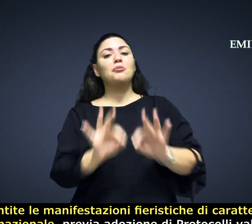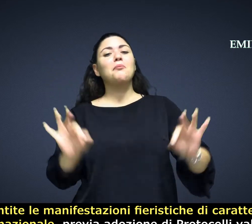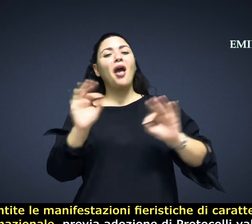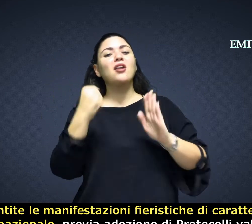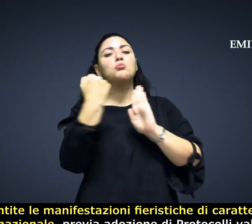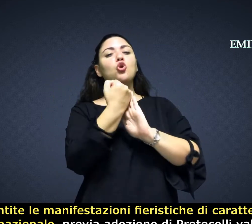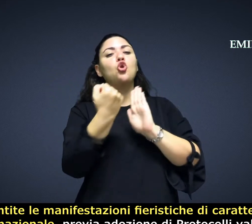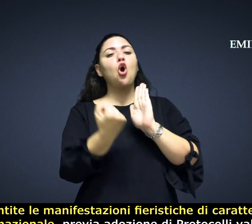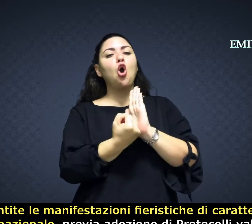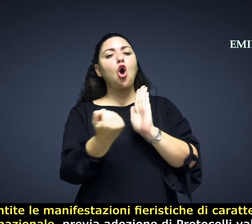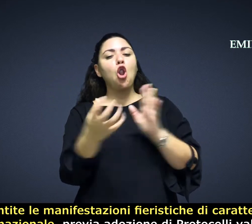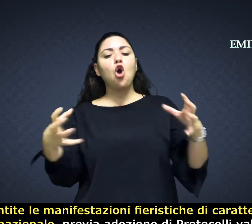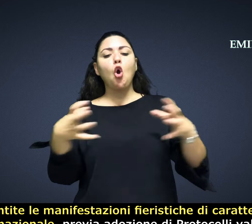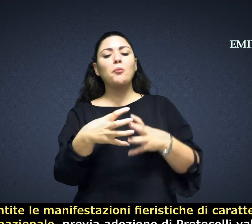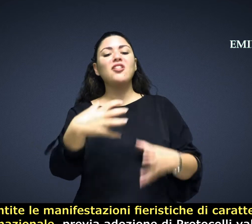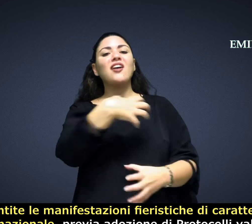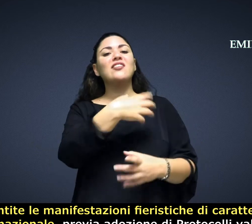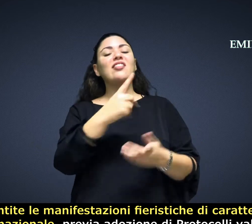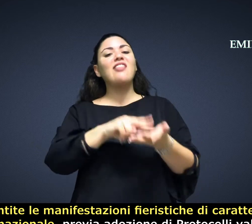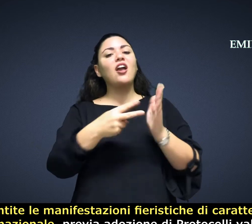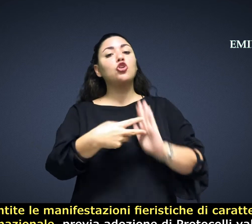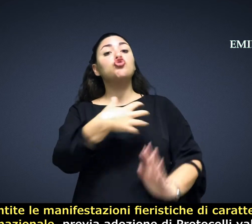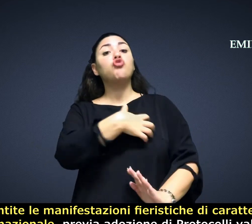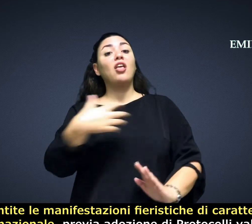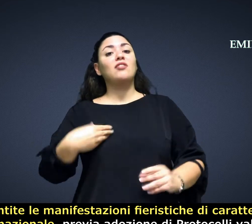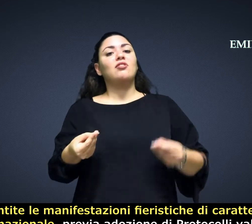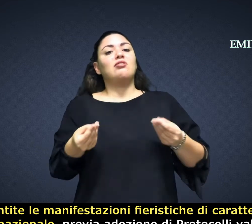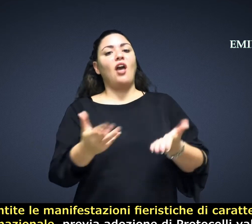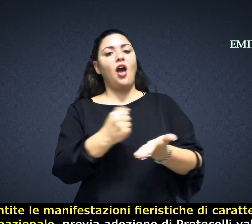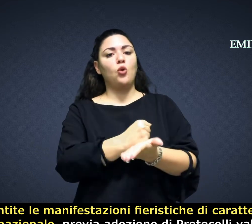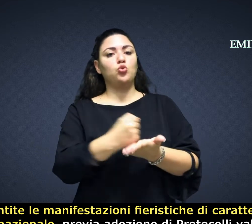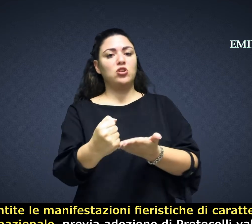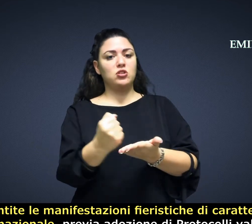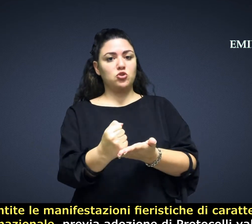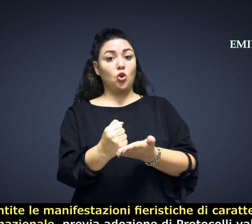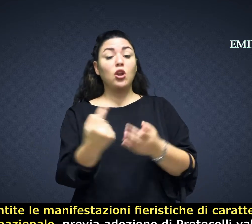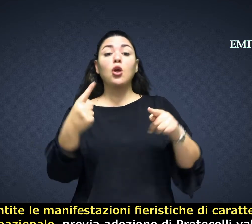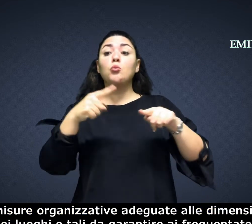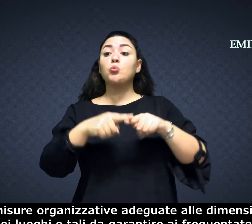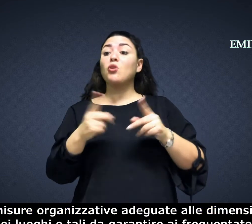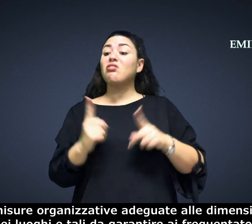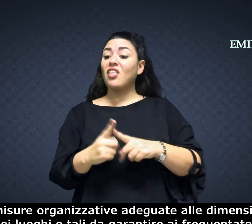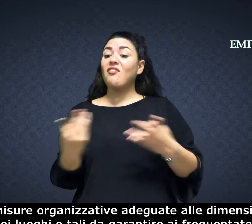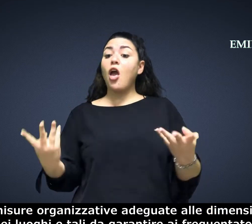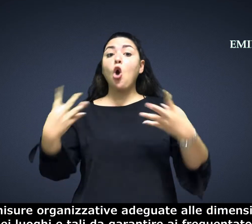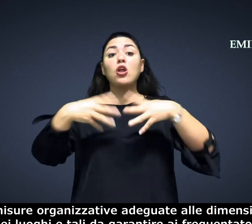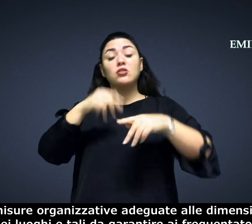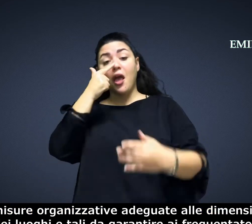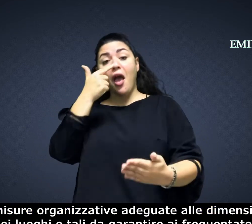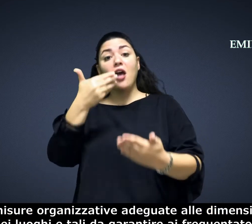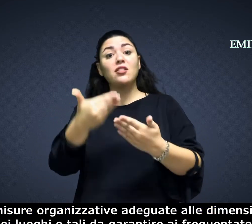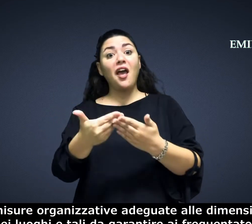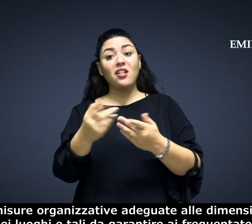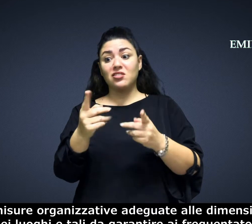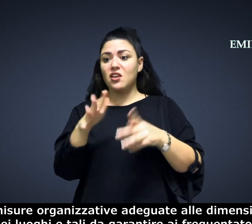Tecnico Scientifico e secondo misure organizzative adeguate alle dimensioni e alle caratteristiche dei luoghi e tale da